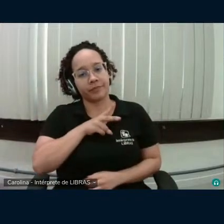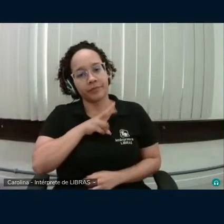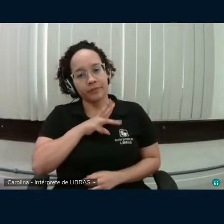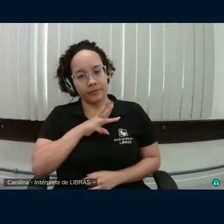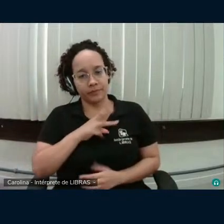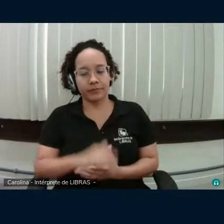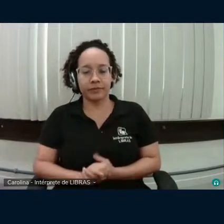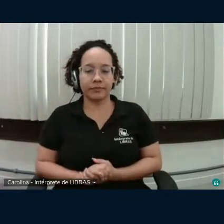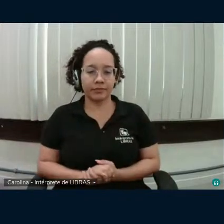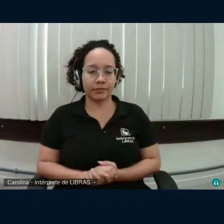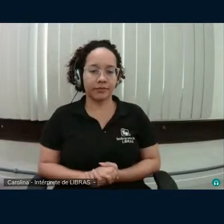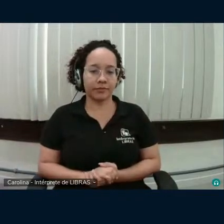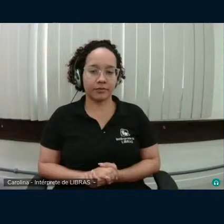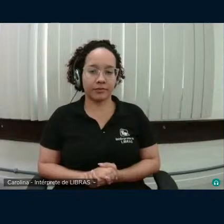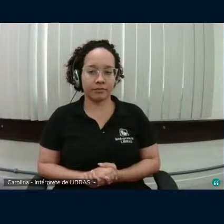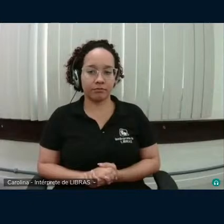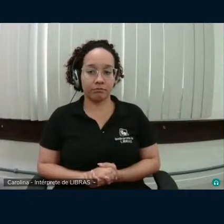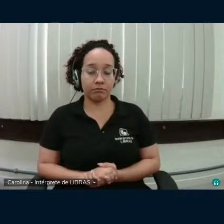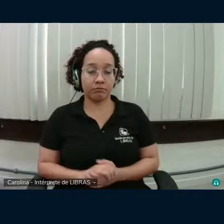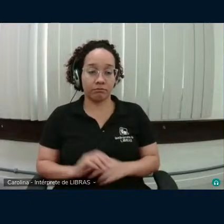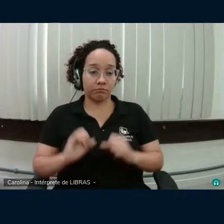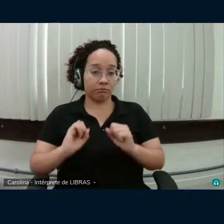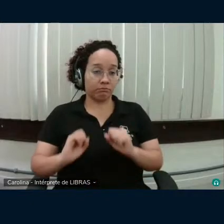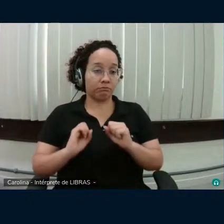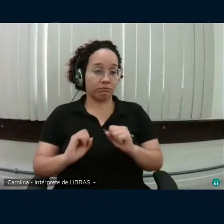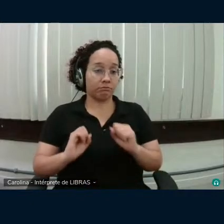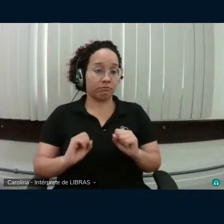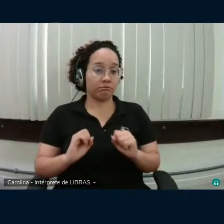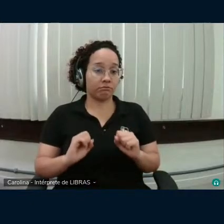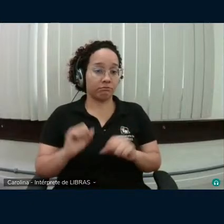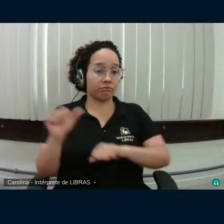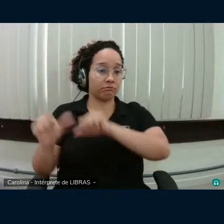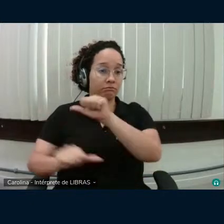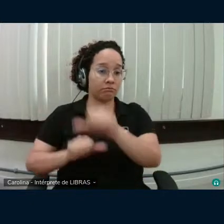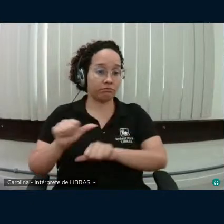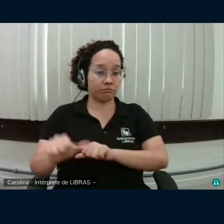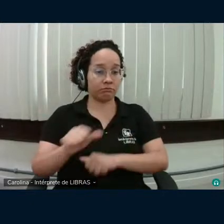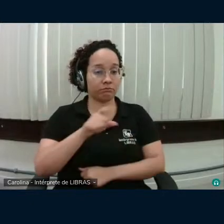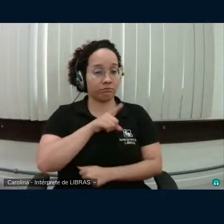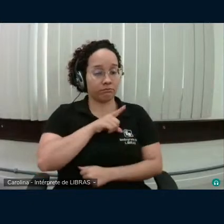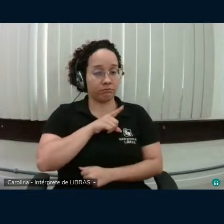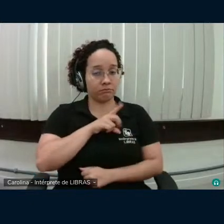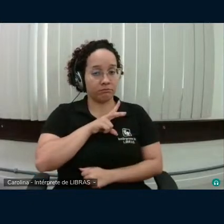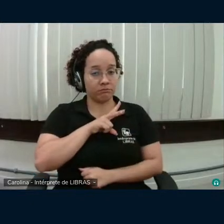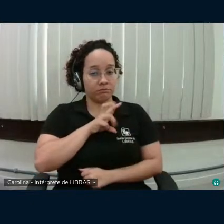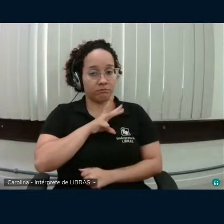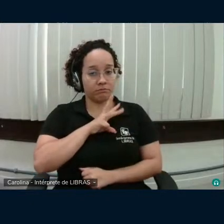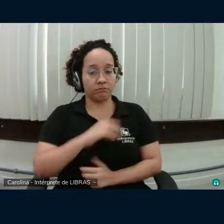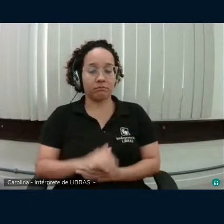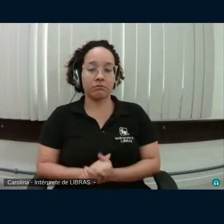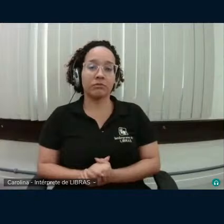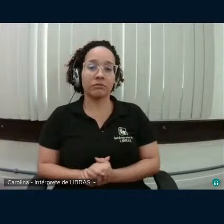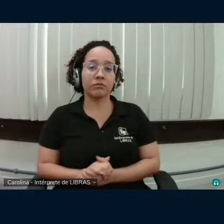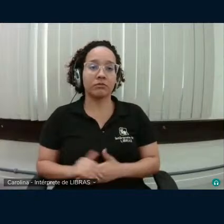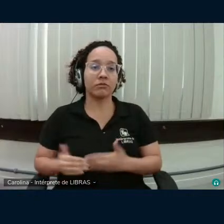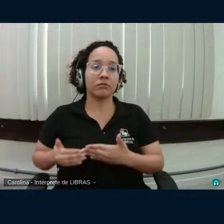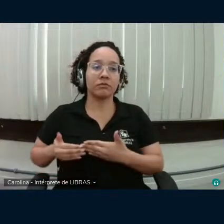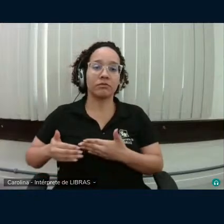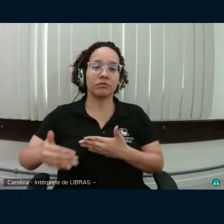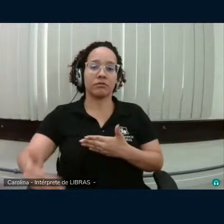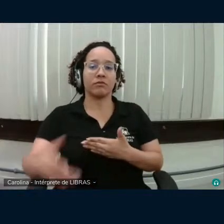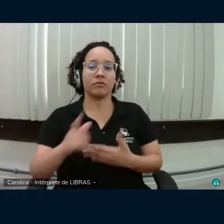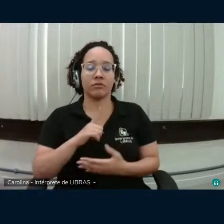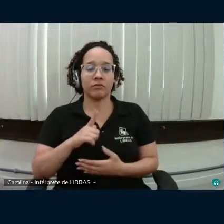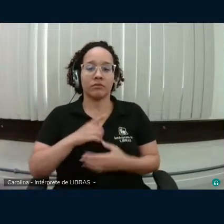né? Agora, é possível reformular o ensino médio? Claro que é possível, né? Eu comecei, durante uma parte